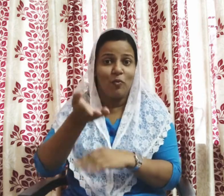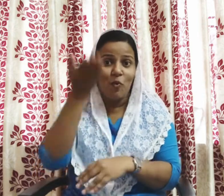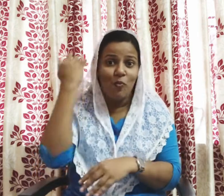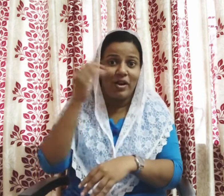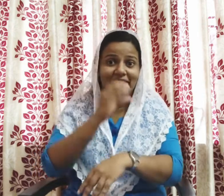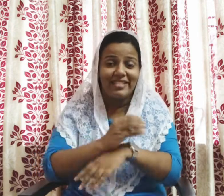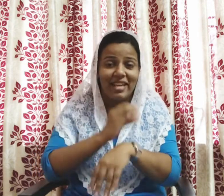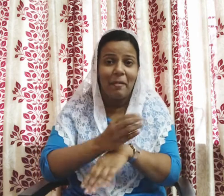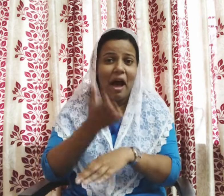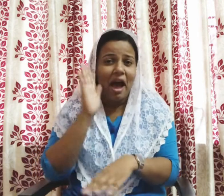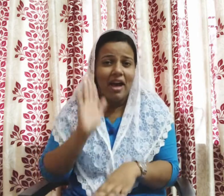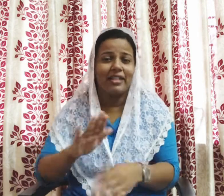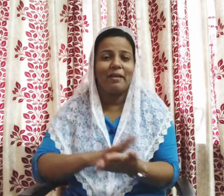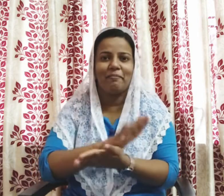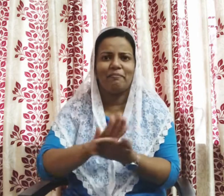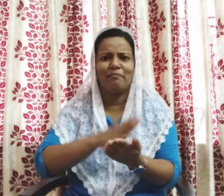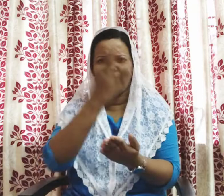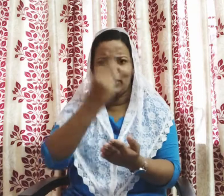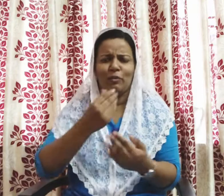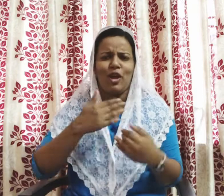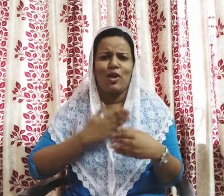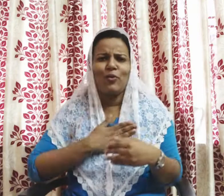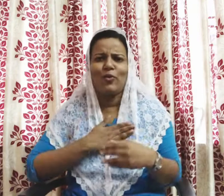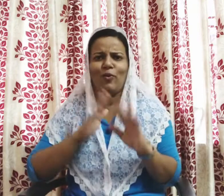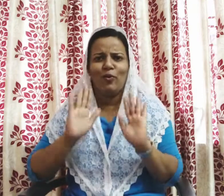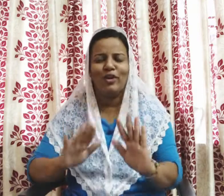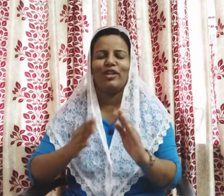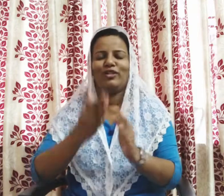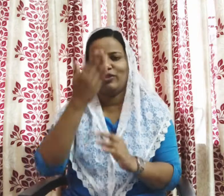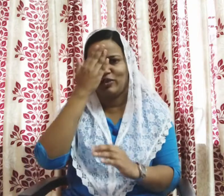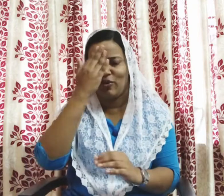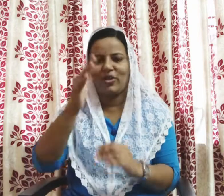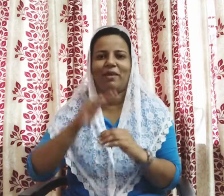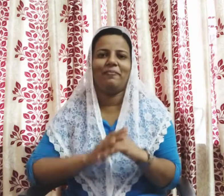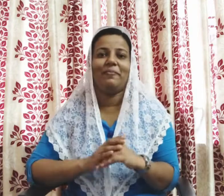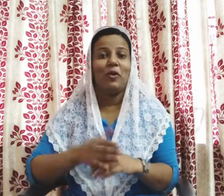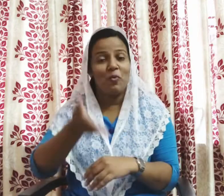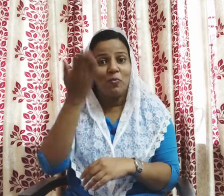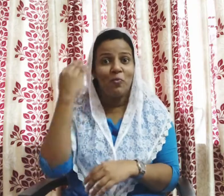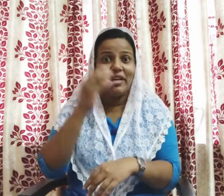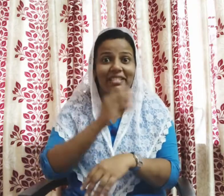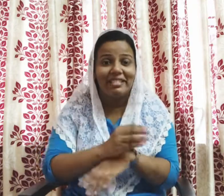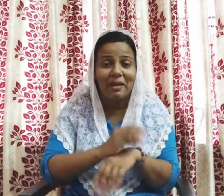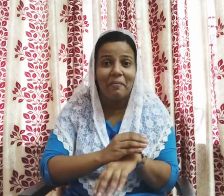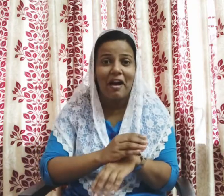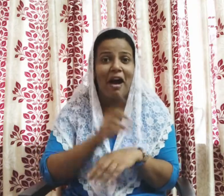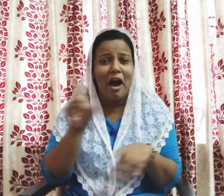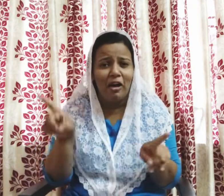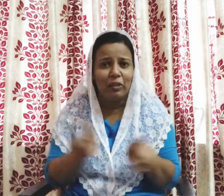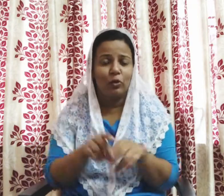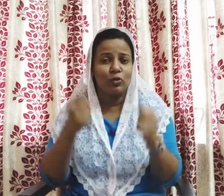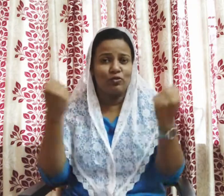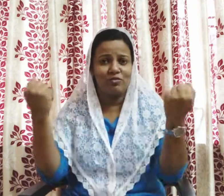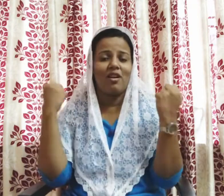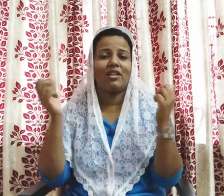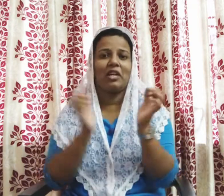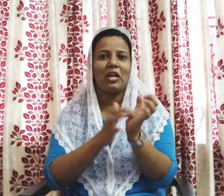ആദിമസഭയിൽ പ്രവർത്തിച്ച അതേ ആത്മാവ് ഞങ്ങളുടെ ഉള്ളിൽ വസിക്കുന്നതിനായി സ്തോത്രം. ആദിമസഭയിൽ പ്രവർത്തിച്ചതിലും അധികം ശക്തമായി കർത്താവിൻ്റെ